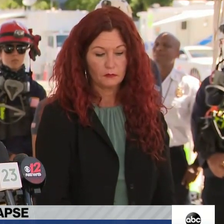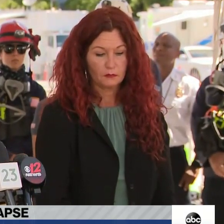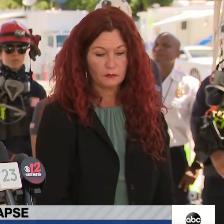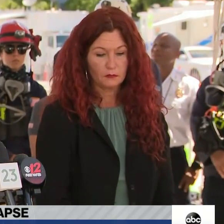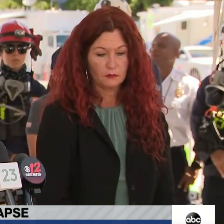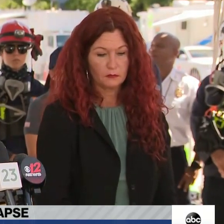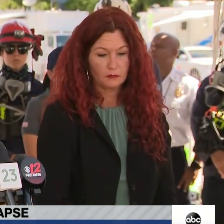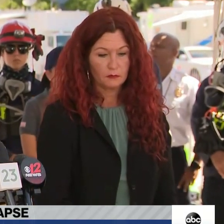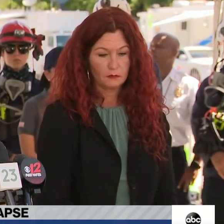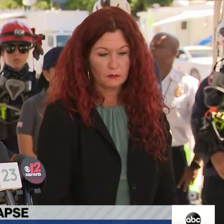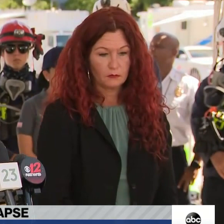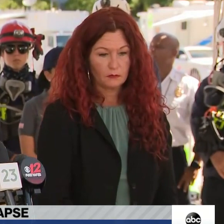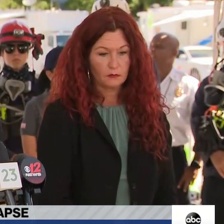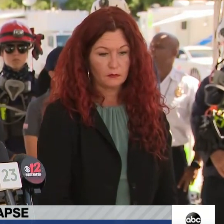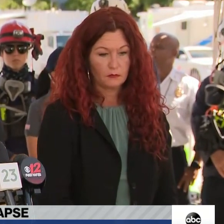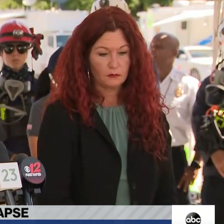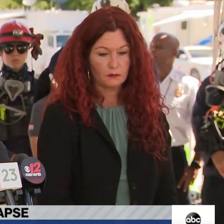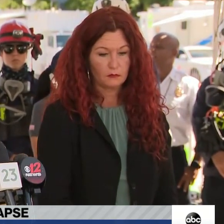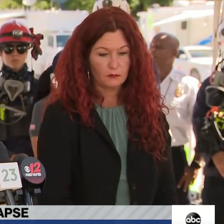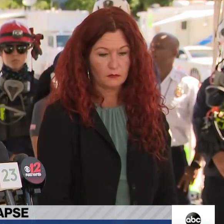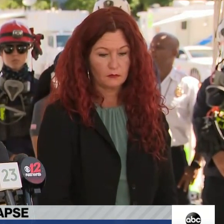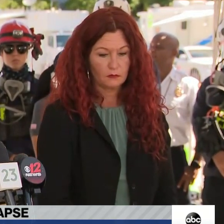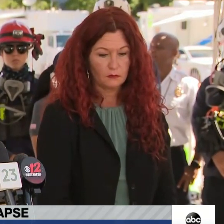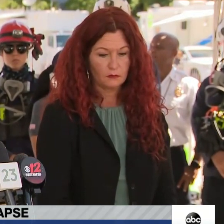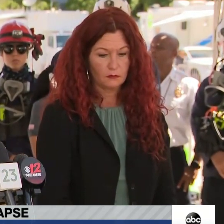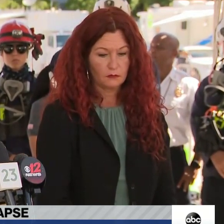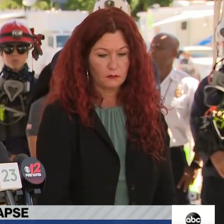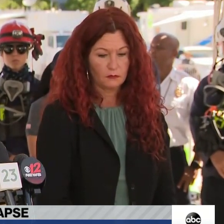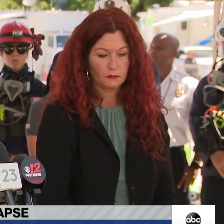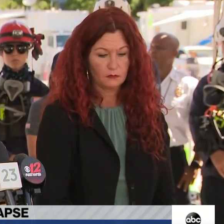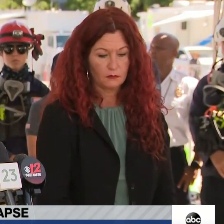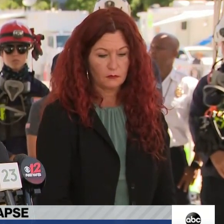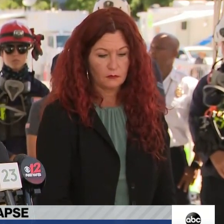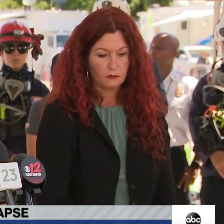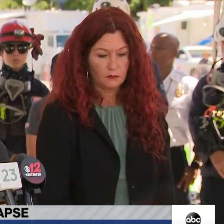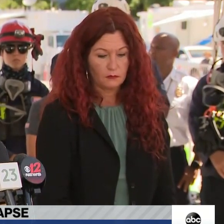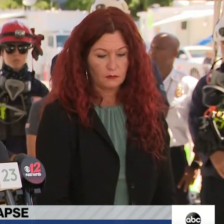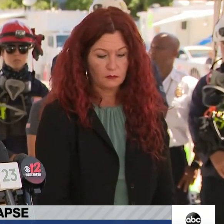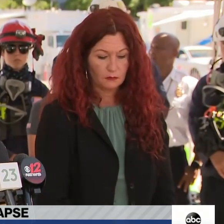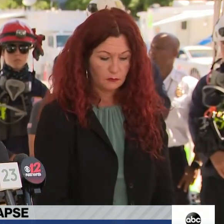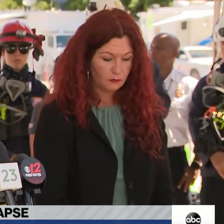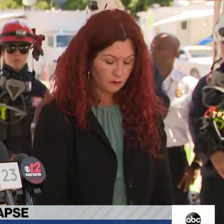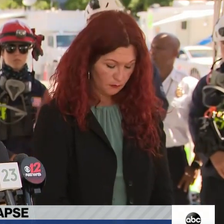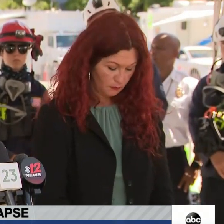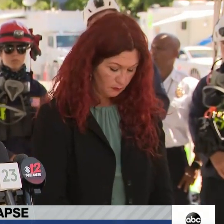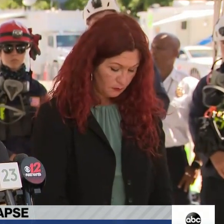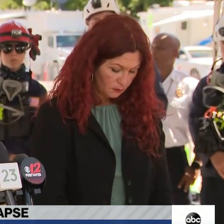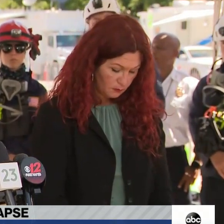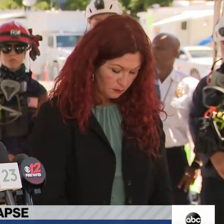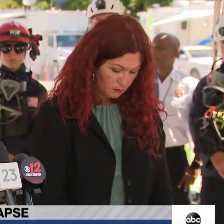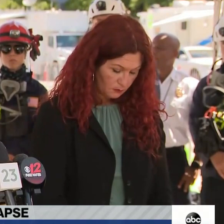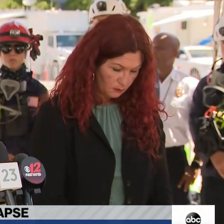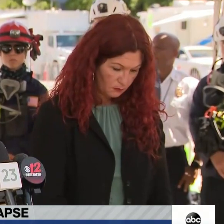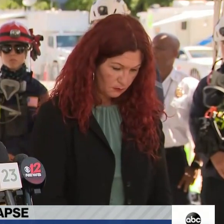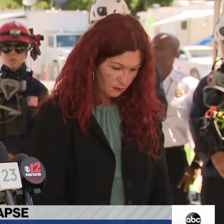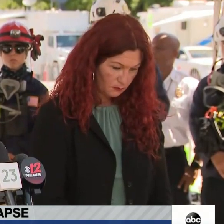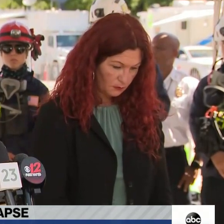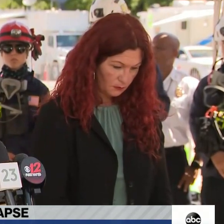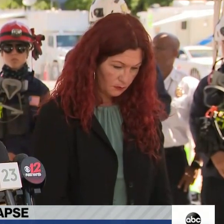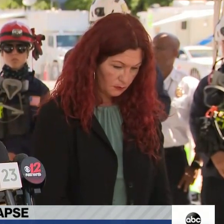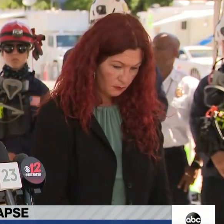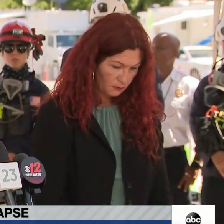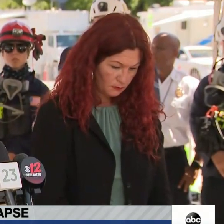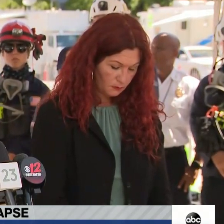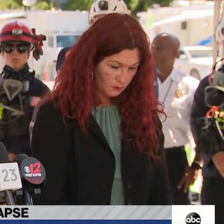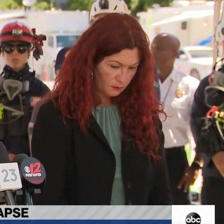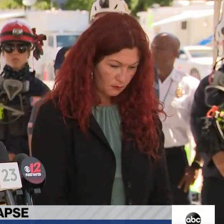estado de incertidumbre, el gobernador con su orden ejecutiva ha incluido los próximos condados de parte de la emergencia.